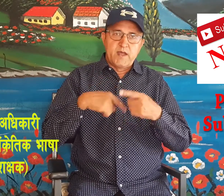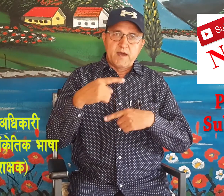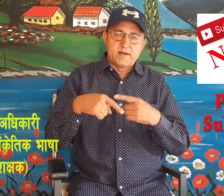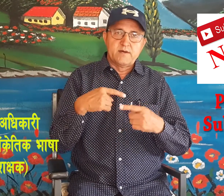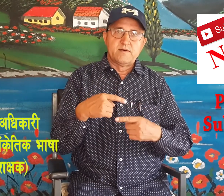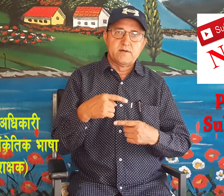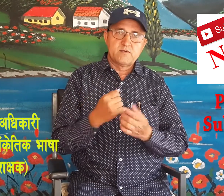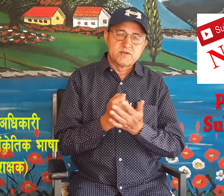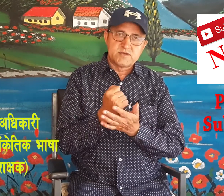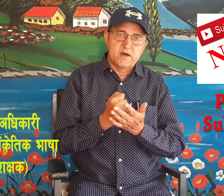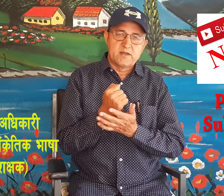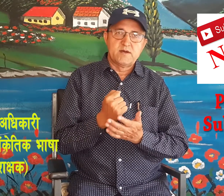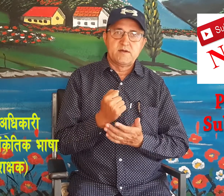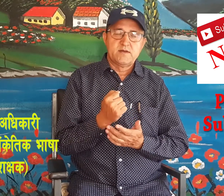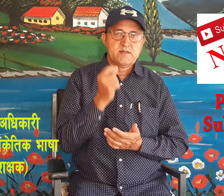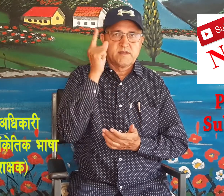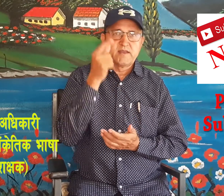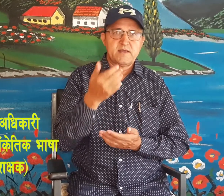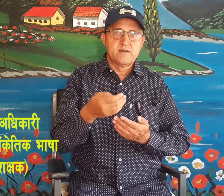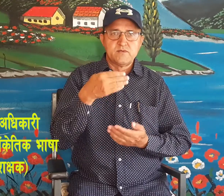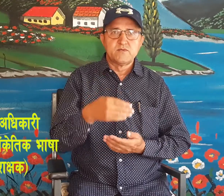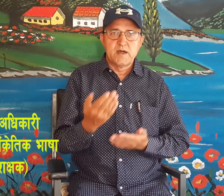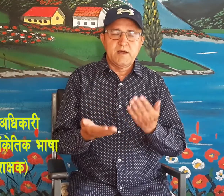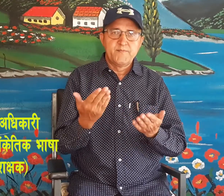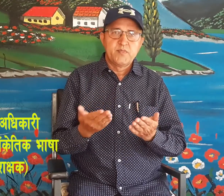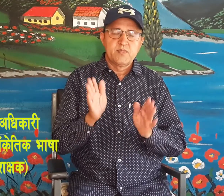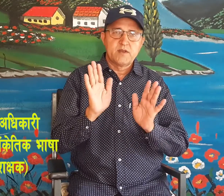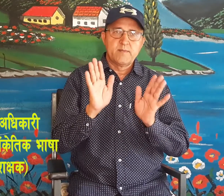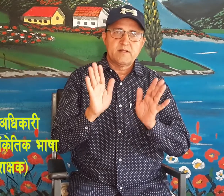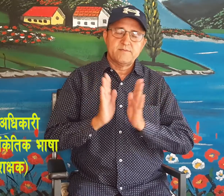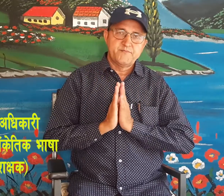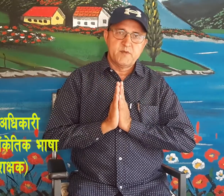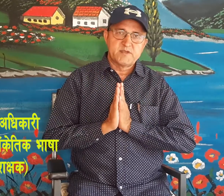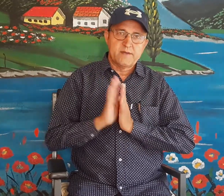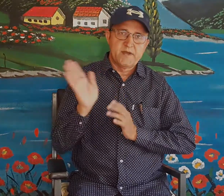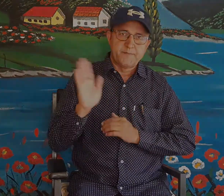दोहोऱ्याएर कोसिस गरेर जान्ने हुनुहोला। धन्यवाद, नमस्कार भाइ।